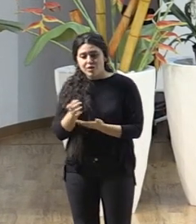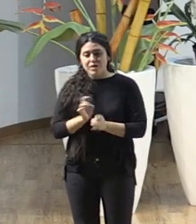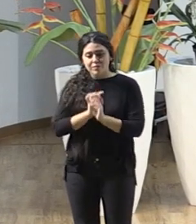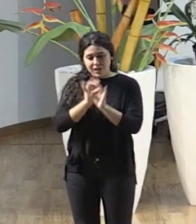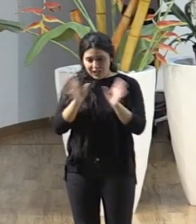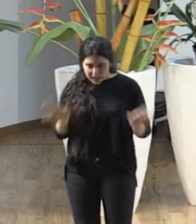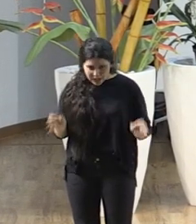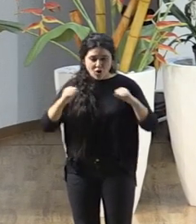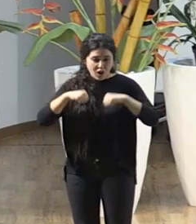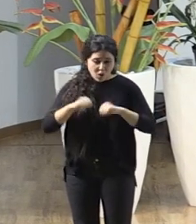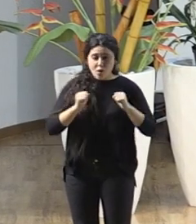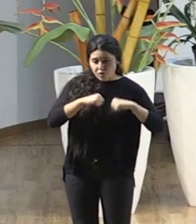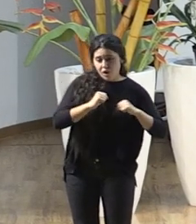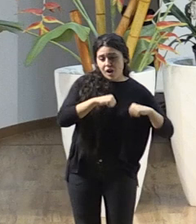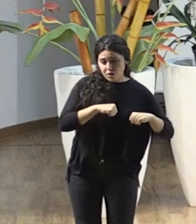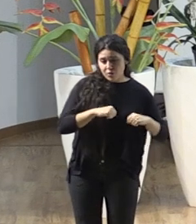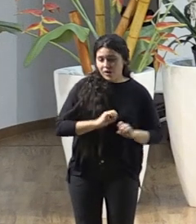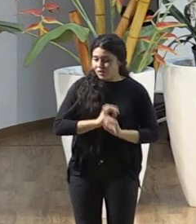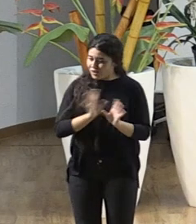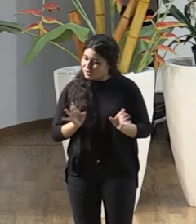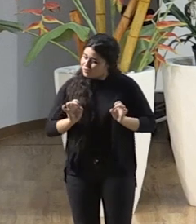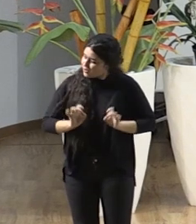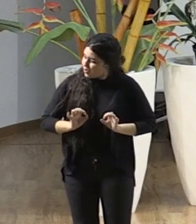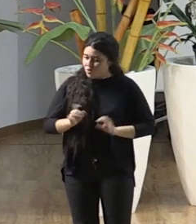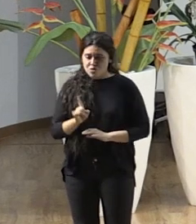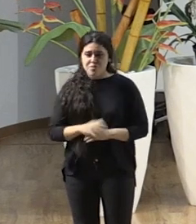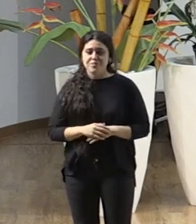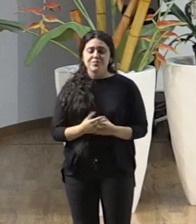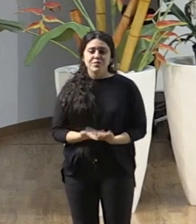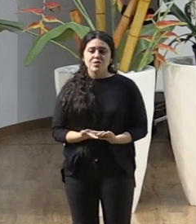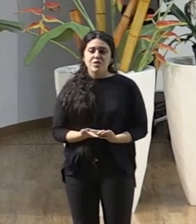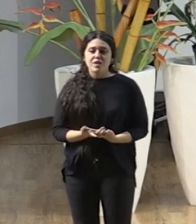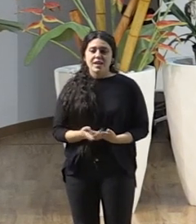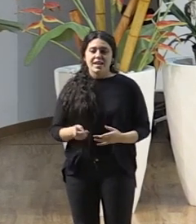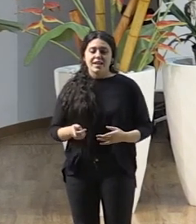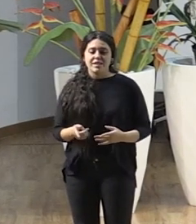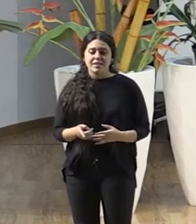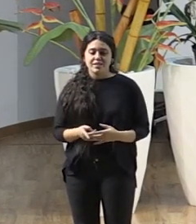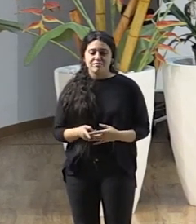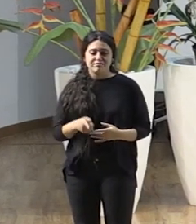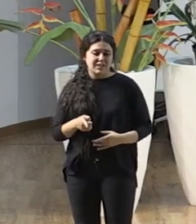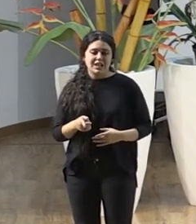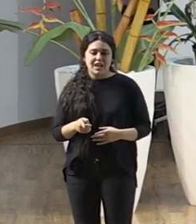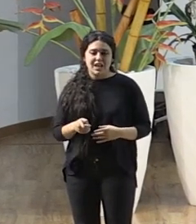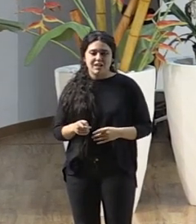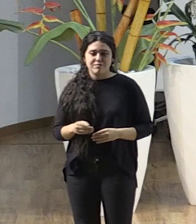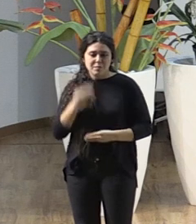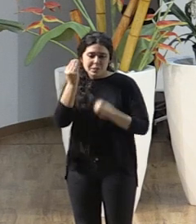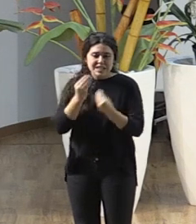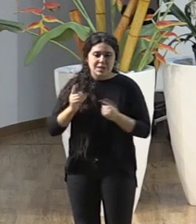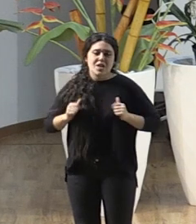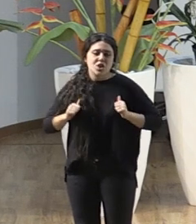acuerdos. Y con la finalidad de poner más elementos en esta reflexión inicial, no